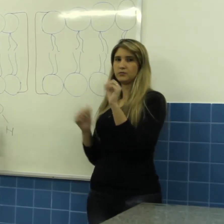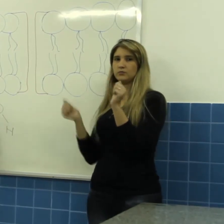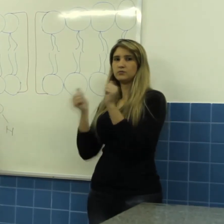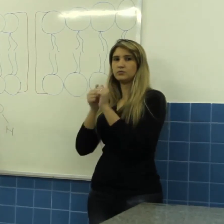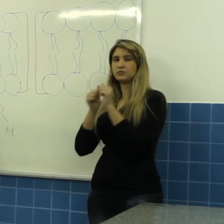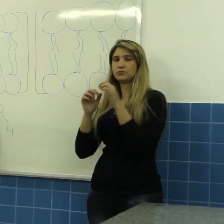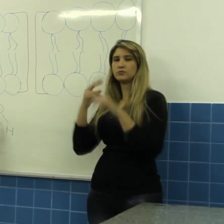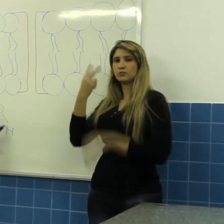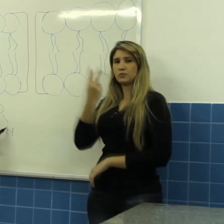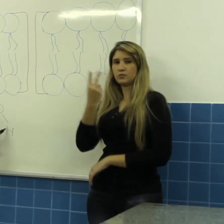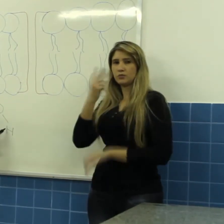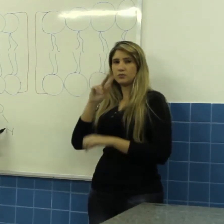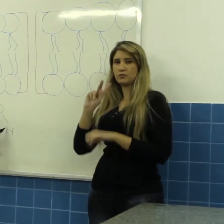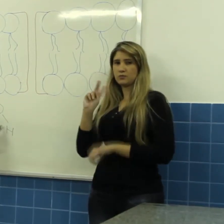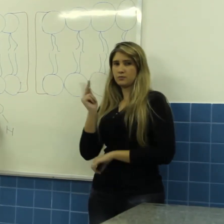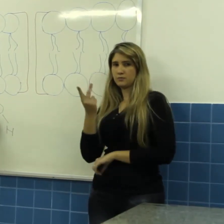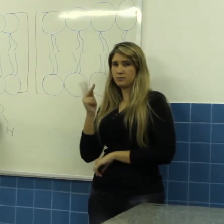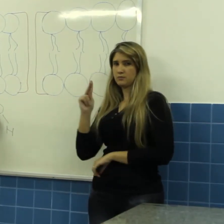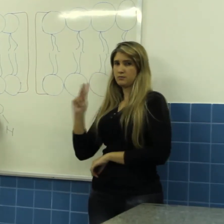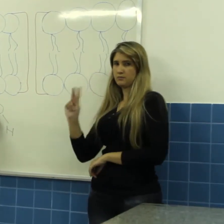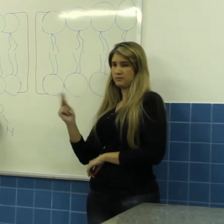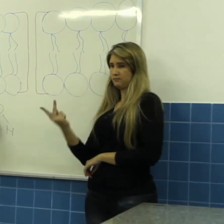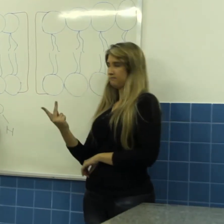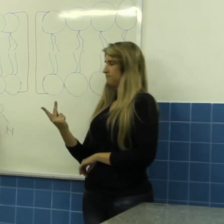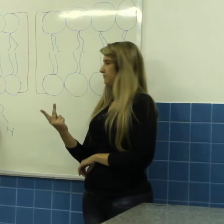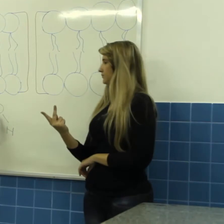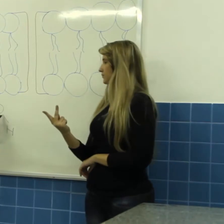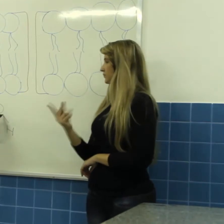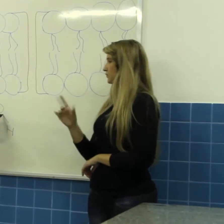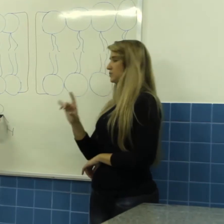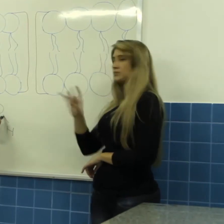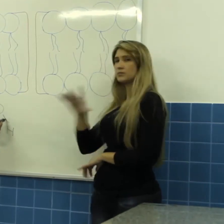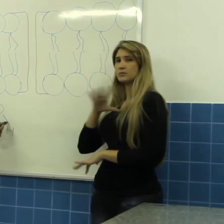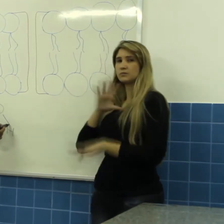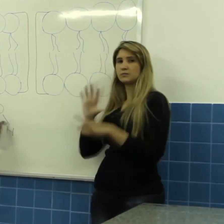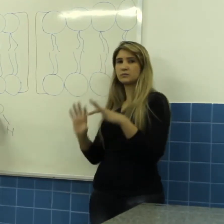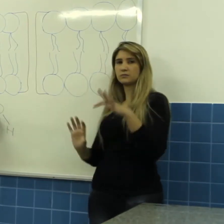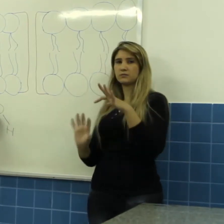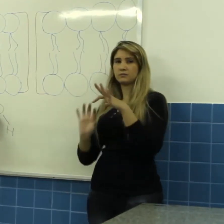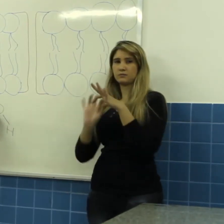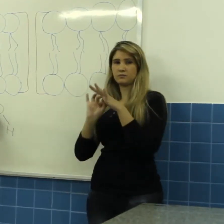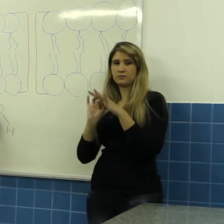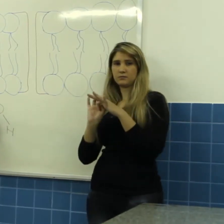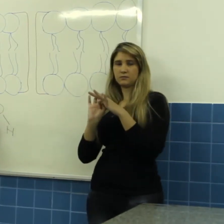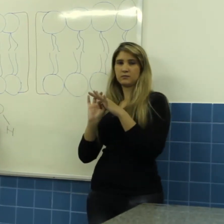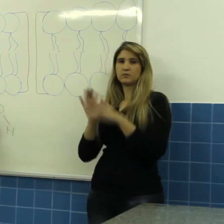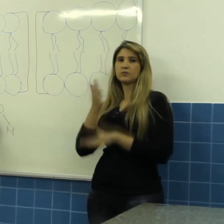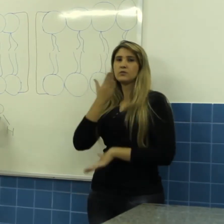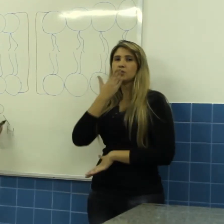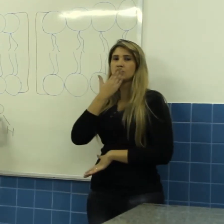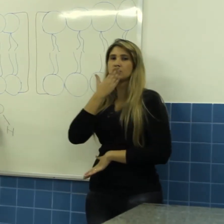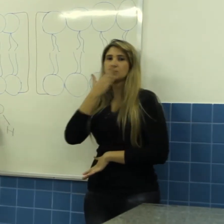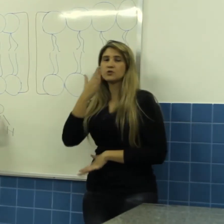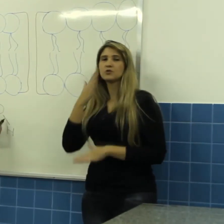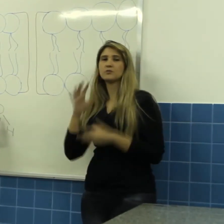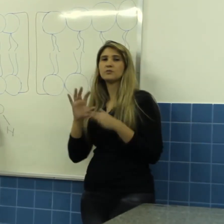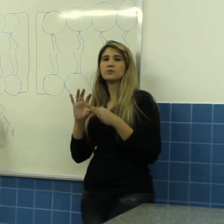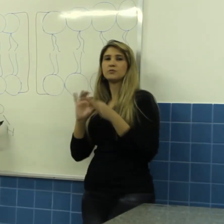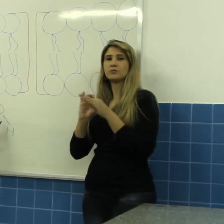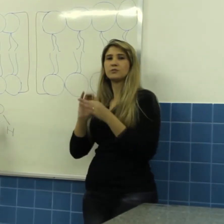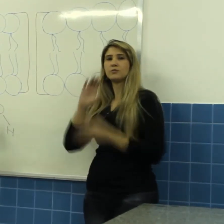com dois átomos de hidrogênio, sendo que eles estão ligados por uma ligação do